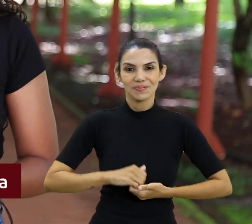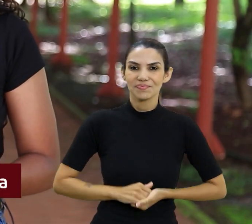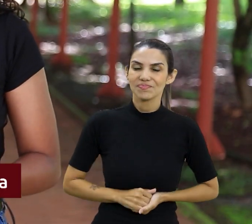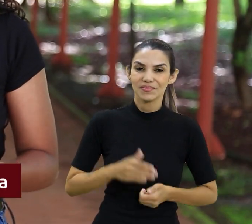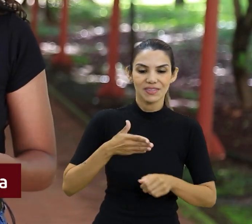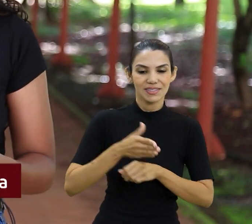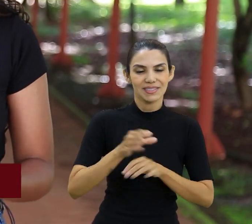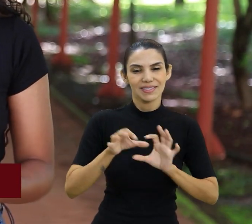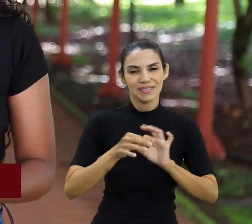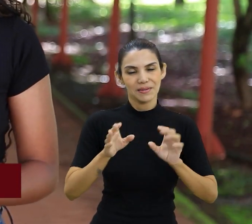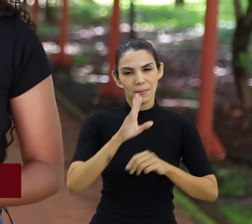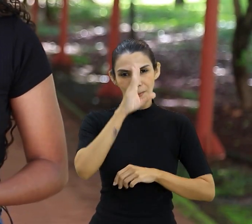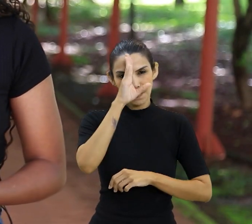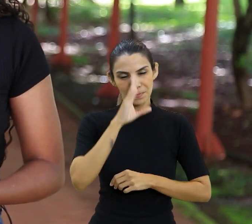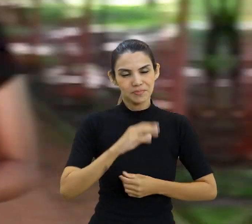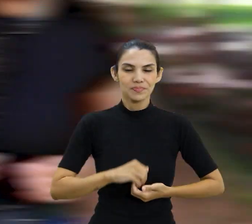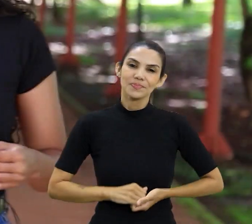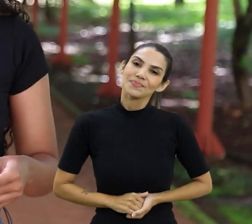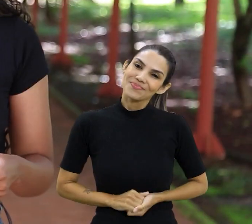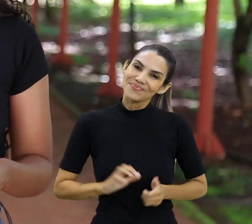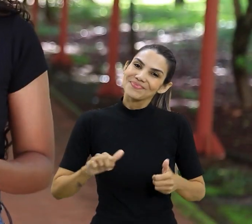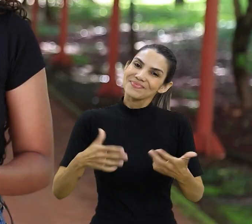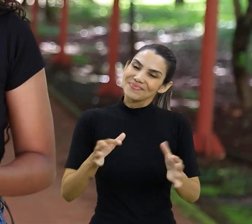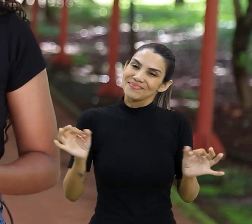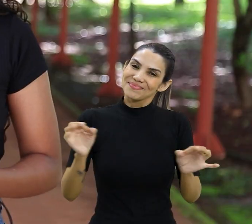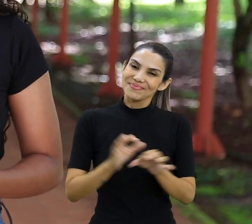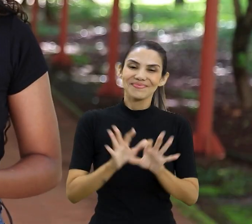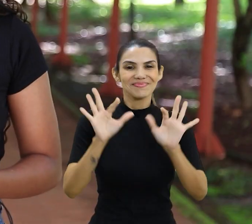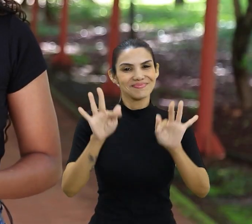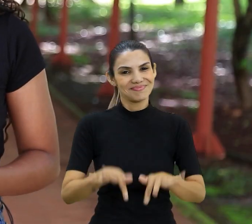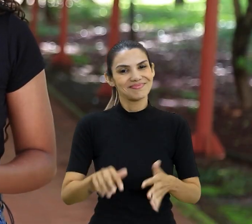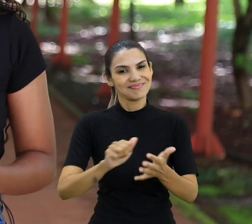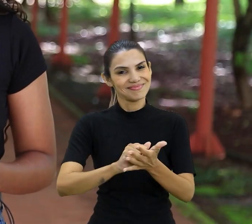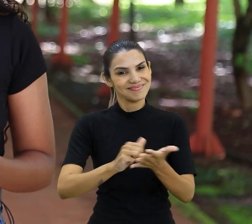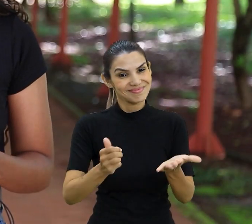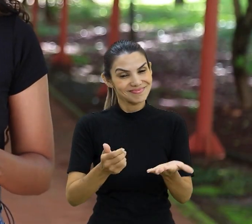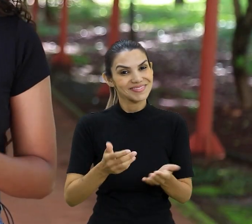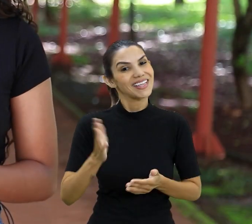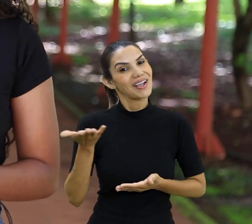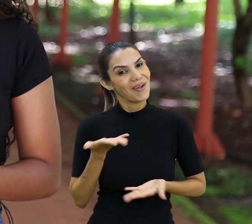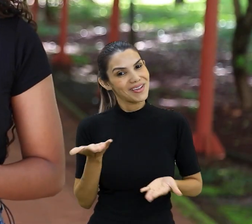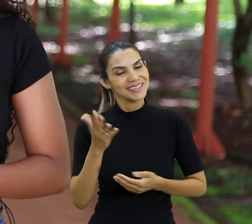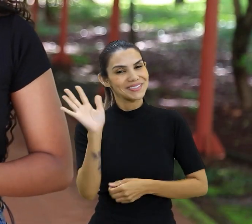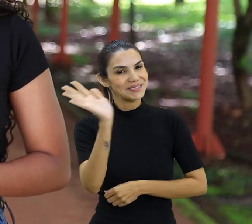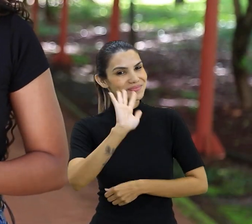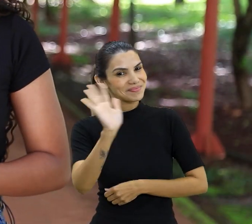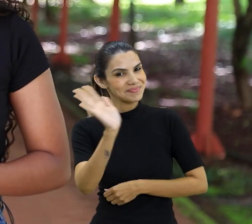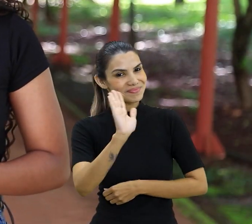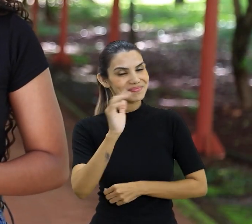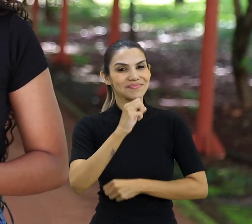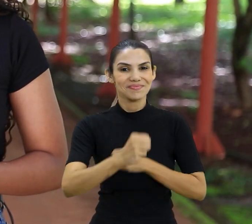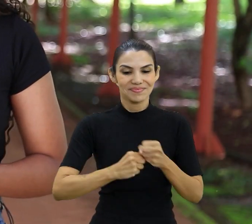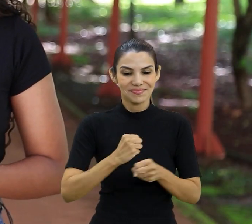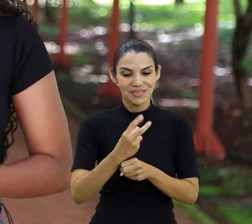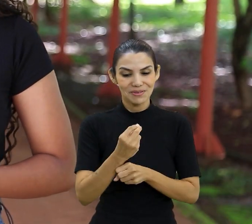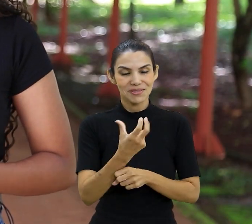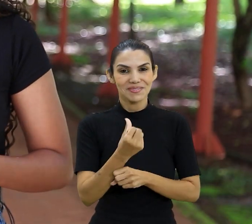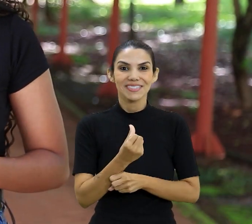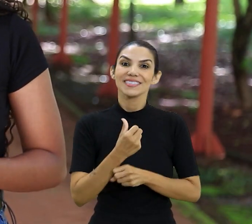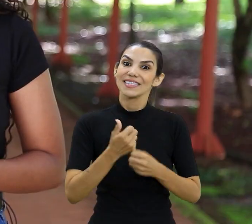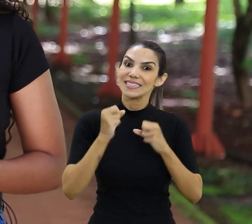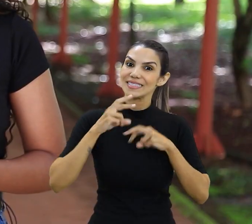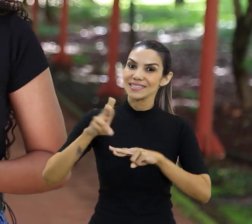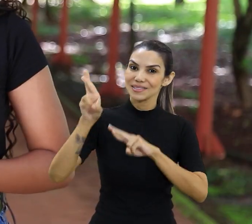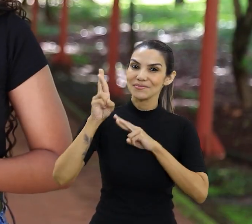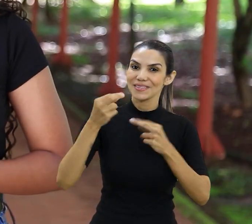tarde, com entrada gratuita. Essa foi a agenda de hoje e eu deixo vocês por aqui. Que 2026 seja um ano